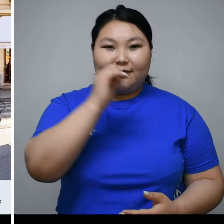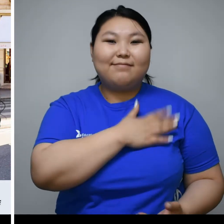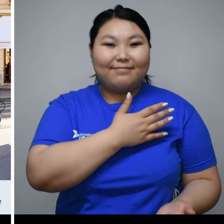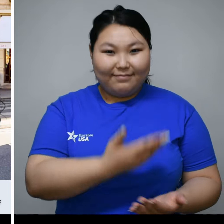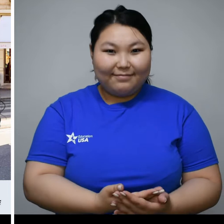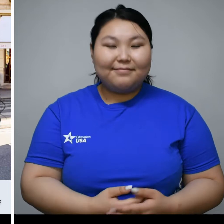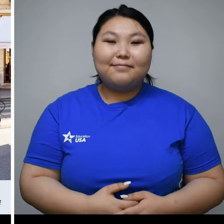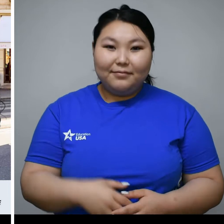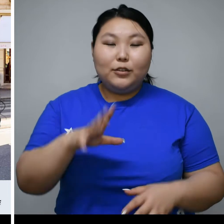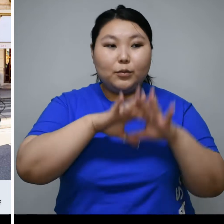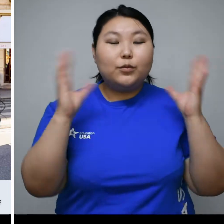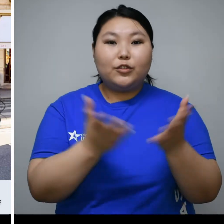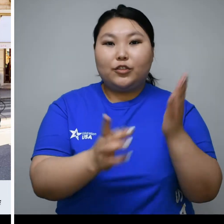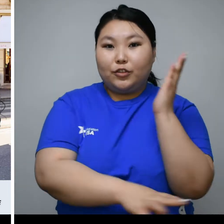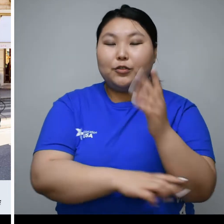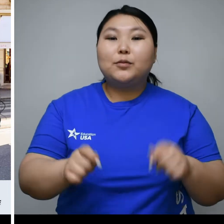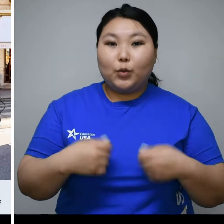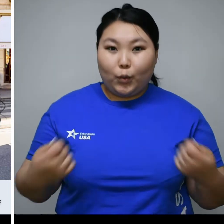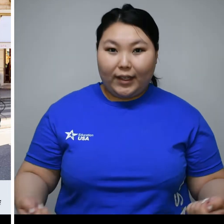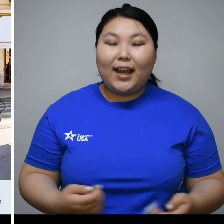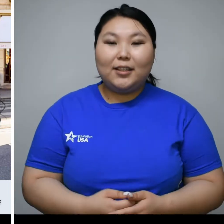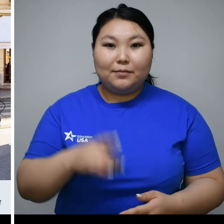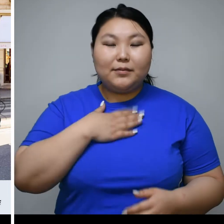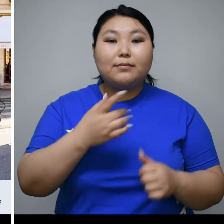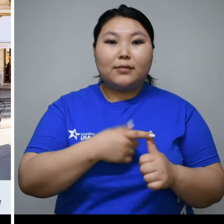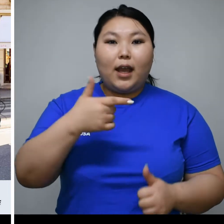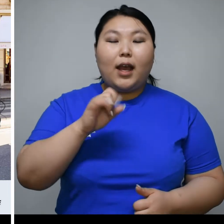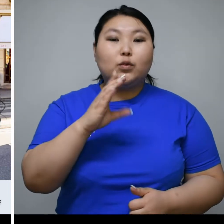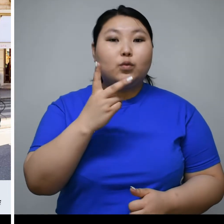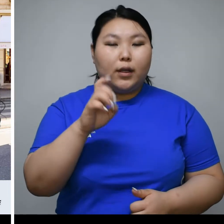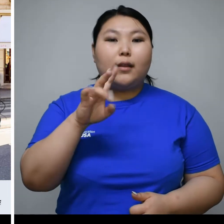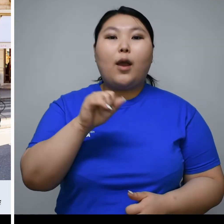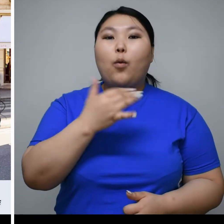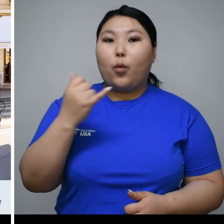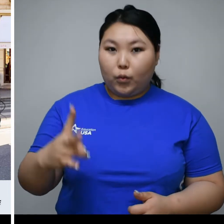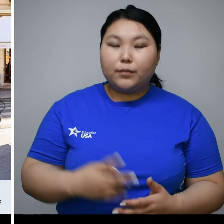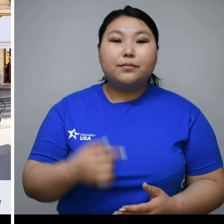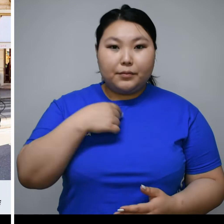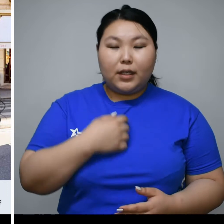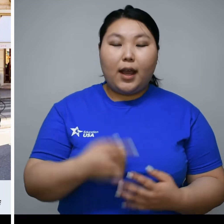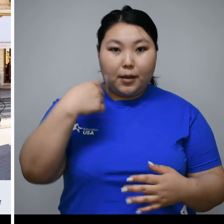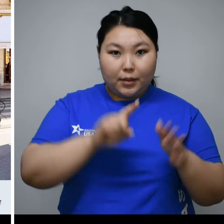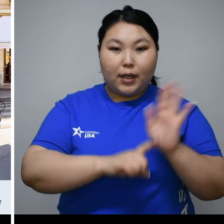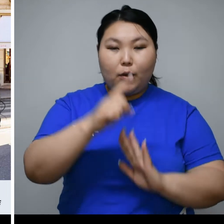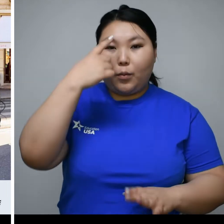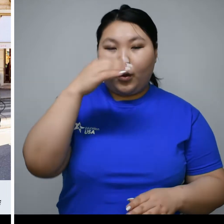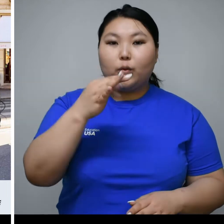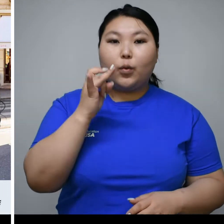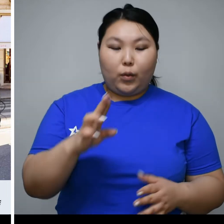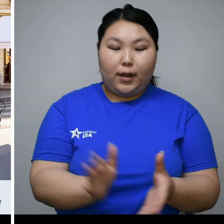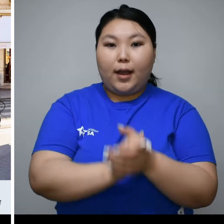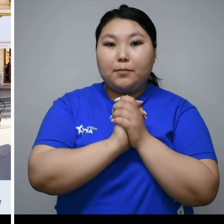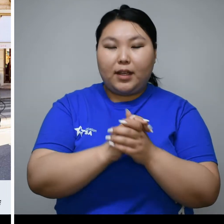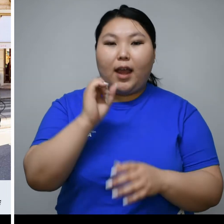За баярлалаа. Бүгдэнд нь энэ өдрийн мэндийг хүргэе. За намайг Гансүхэн Намун гэдэг. Би хамгийн анх Монгол